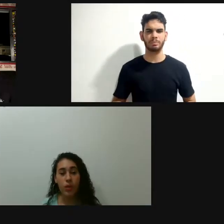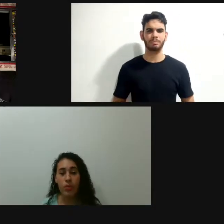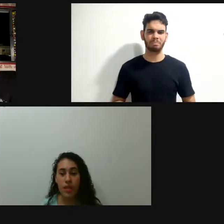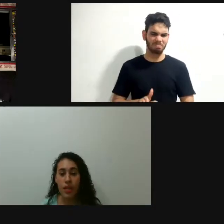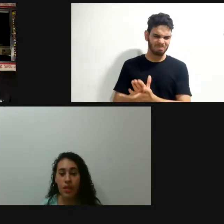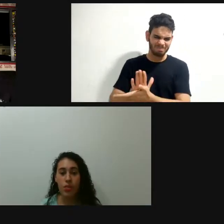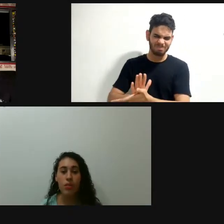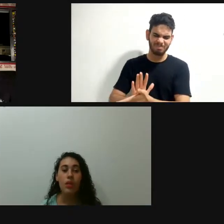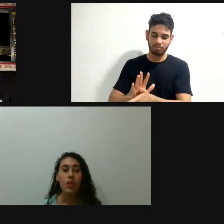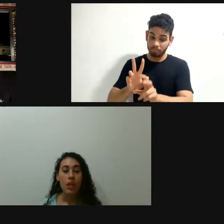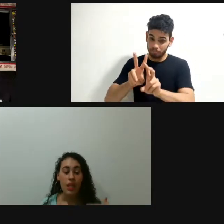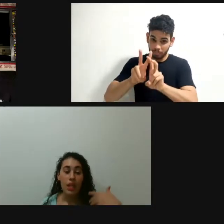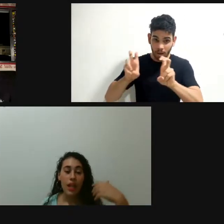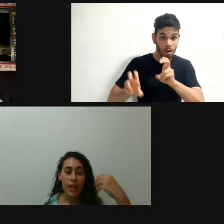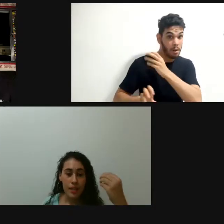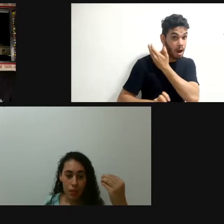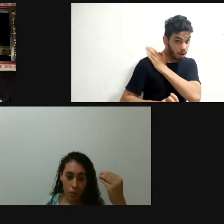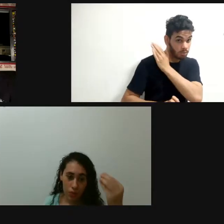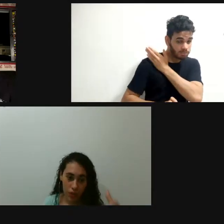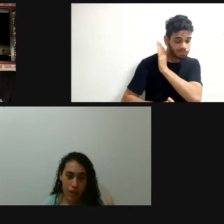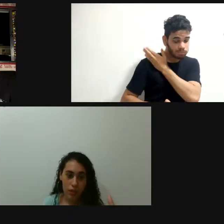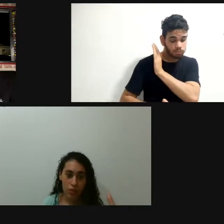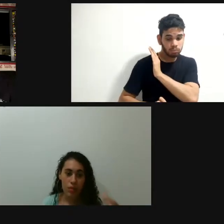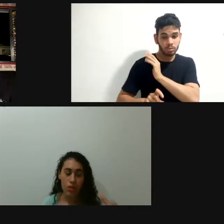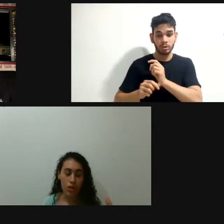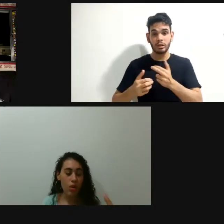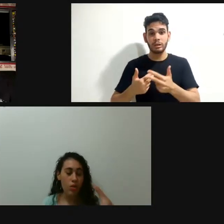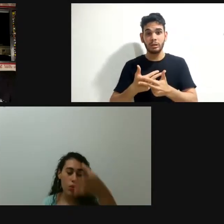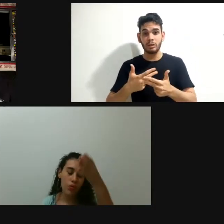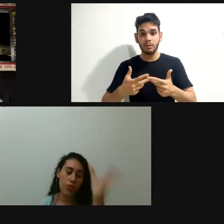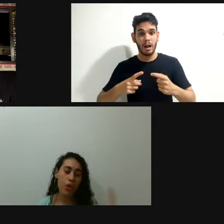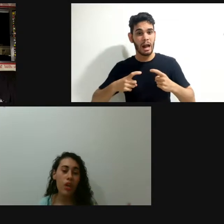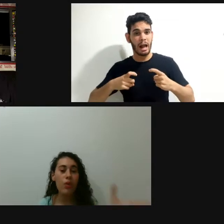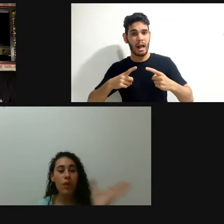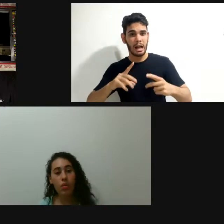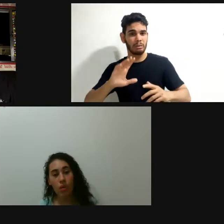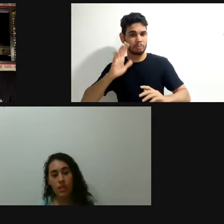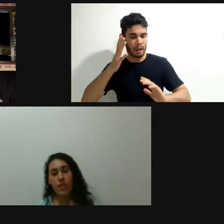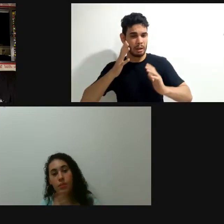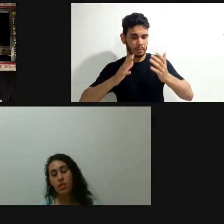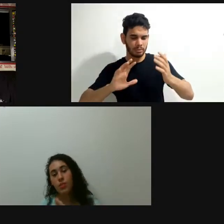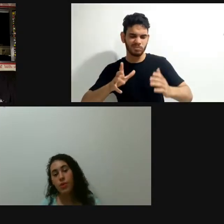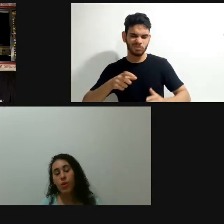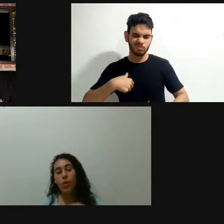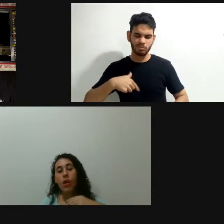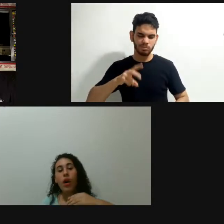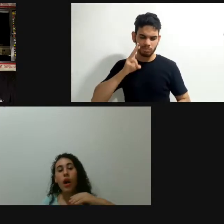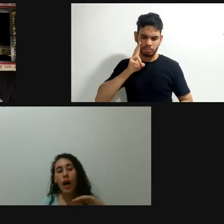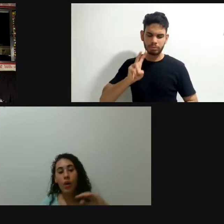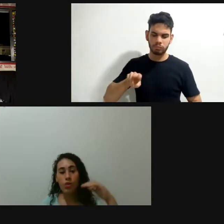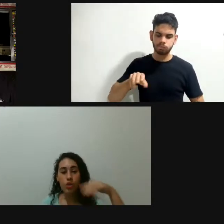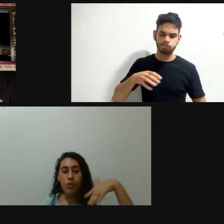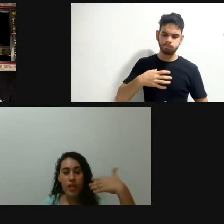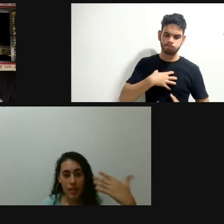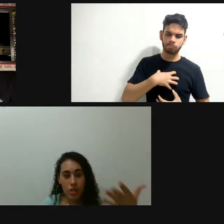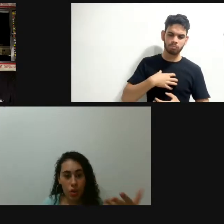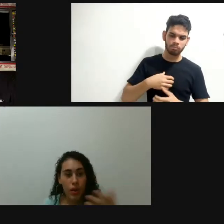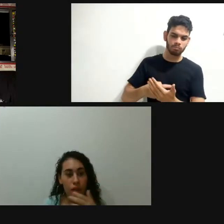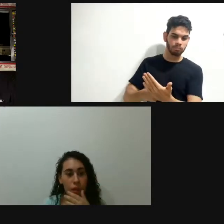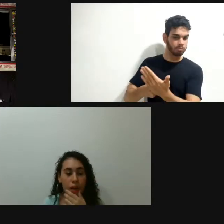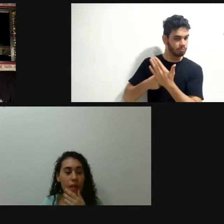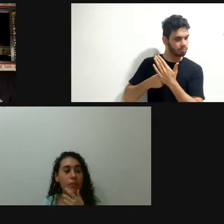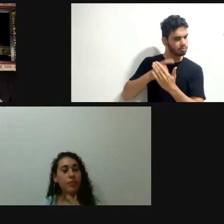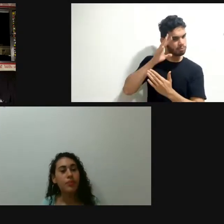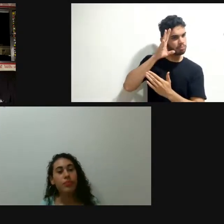do preconceito e esse conflito histórico foi uma coisa que me inspirou a construir essa